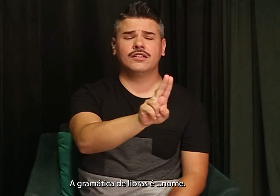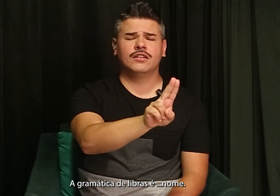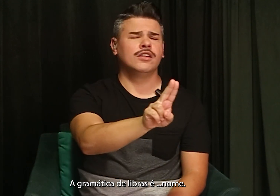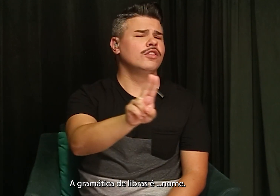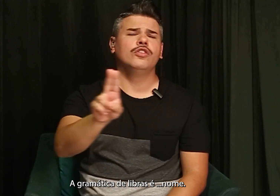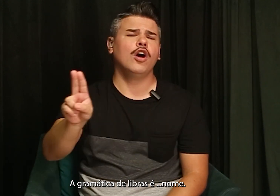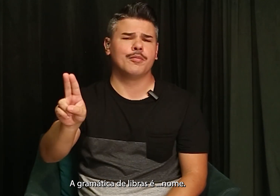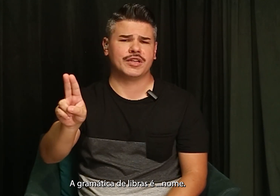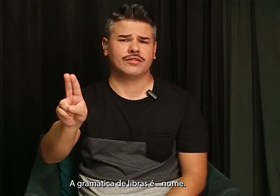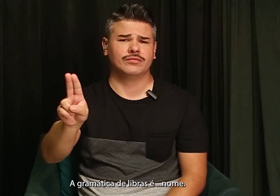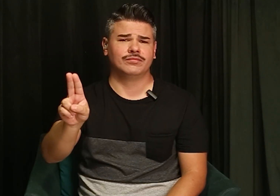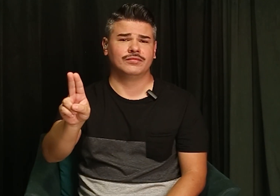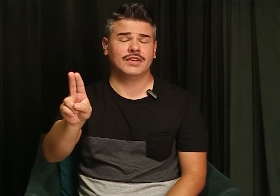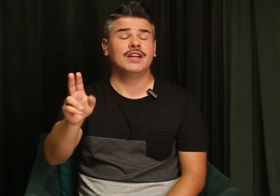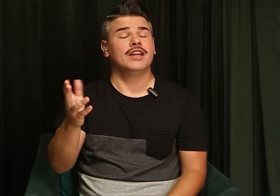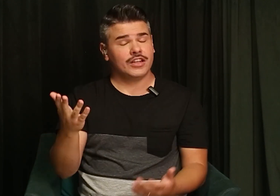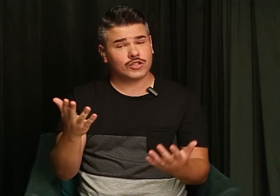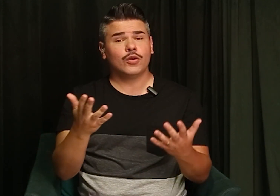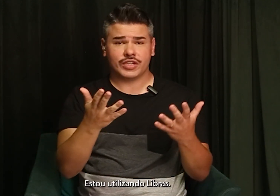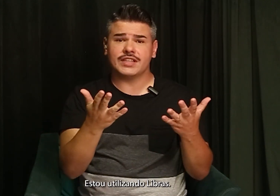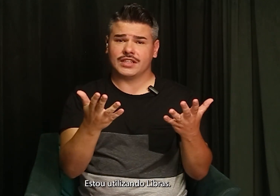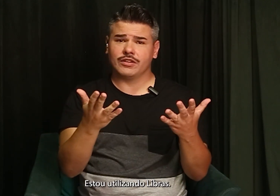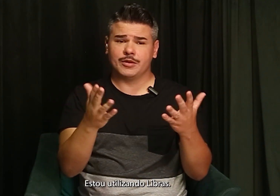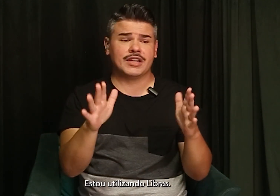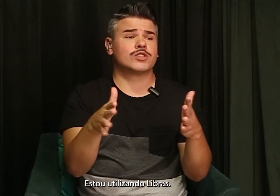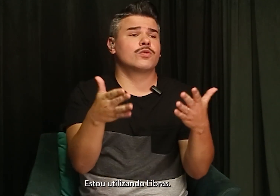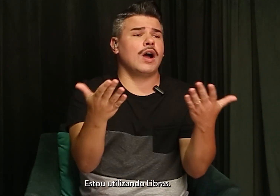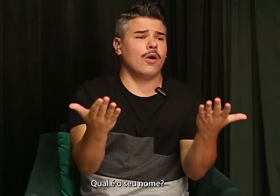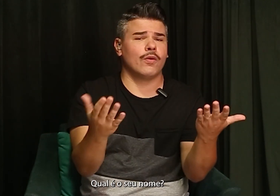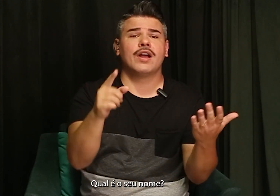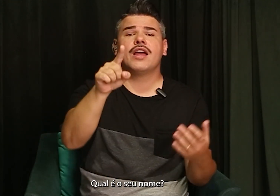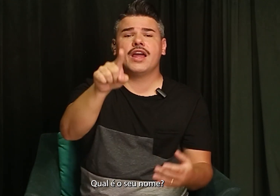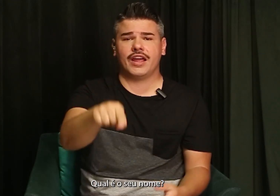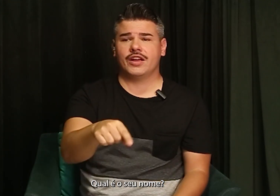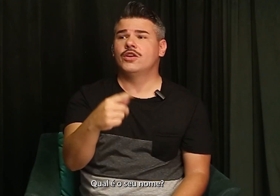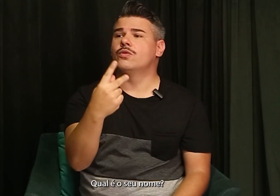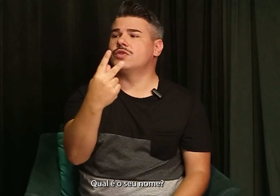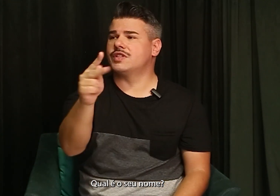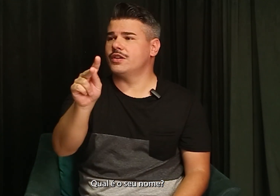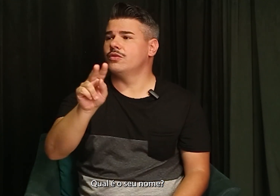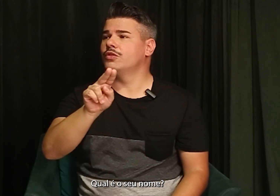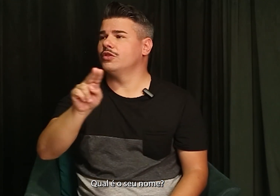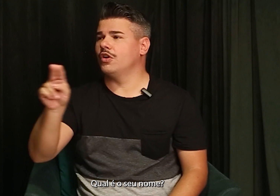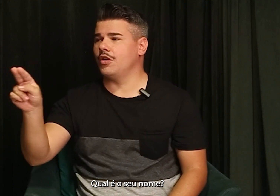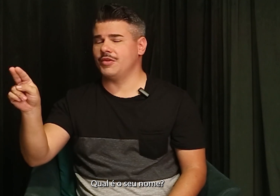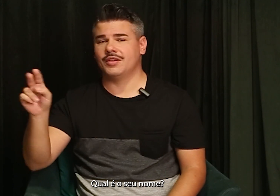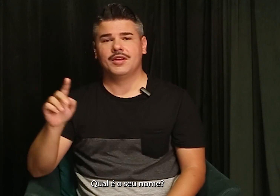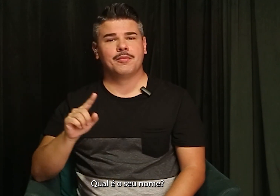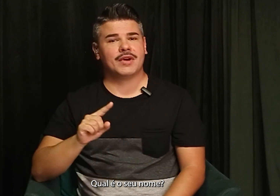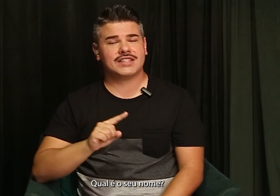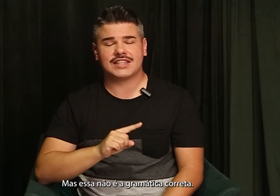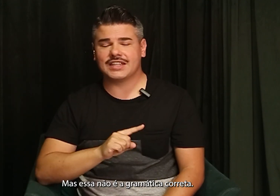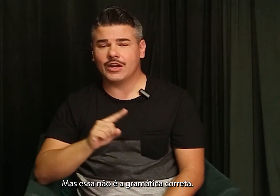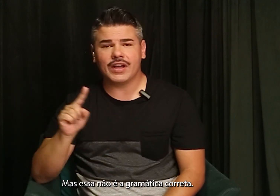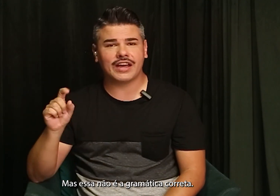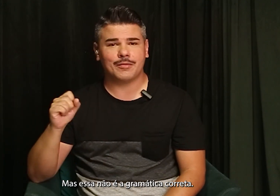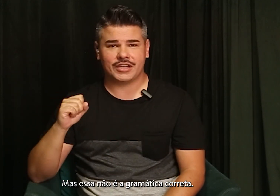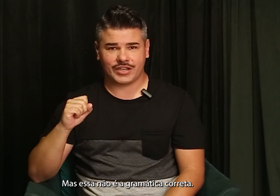é nome. Estou utilizando Libras. Qual é o seu nome? Mas essa não é a